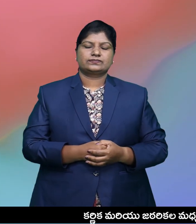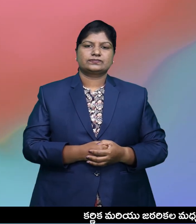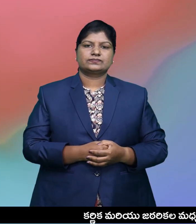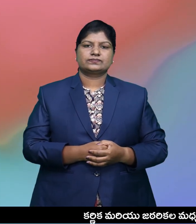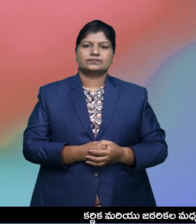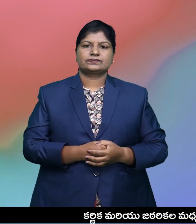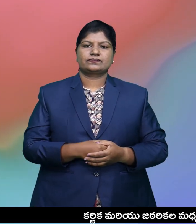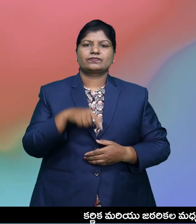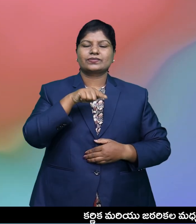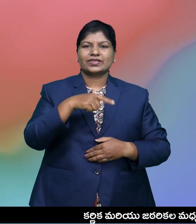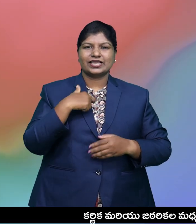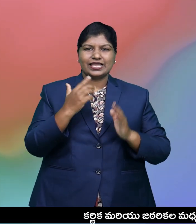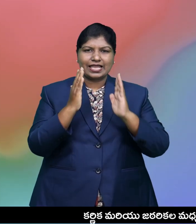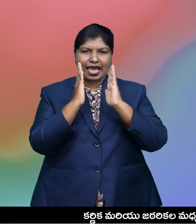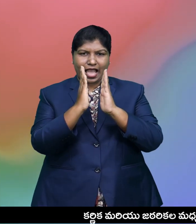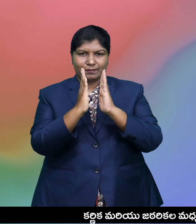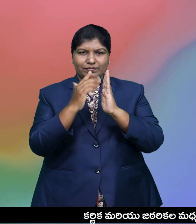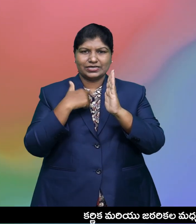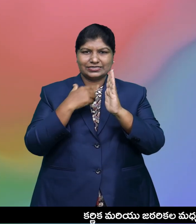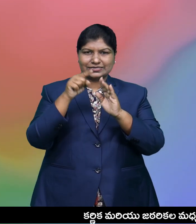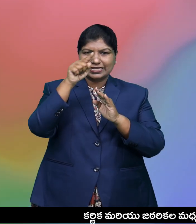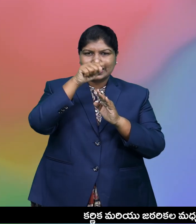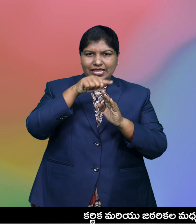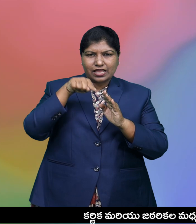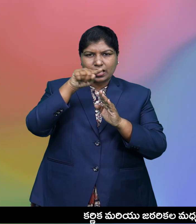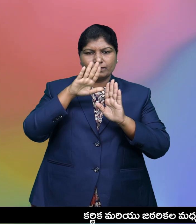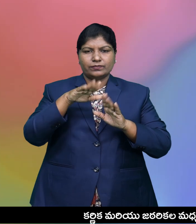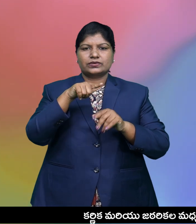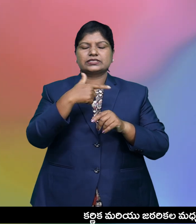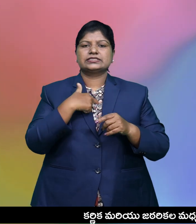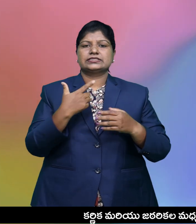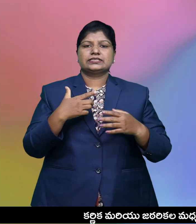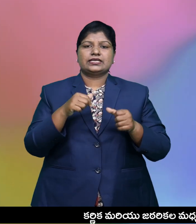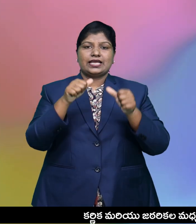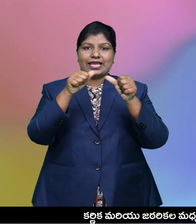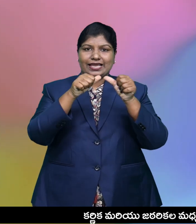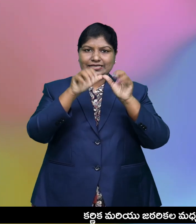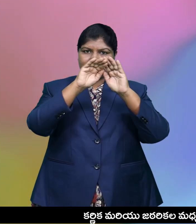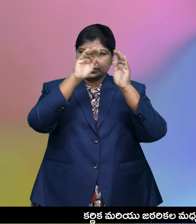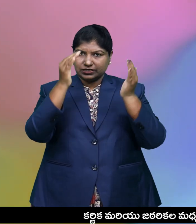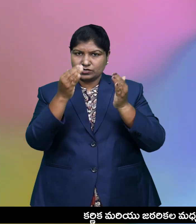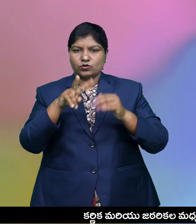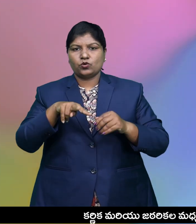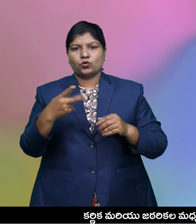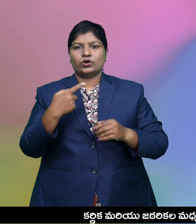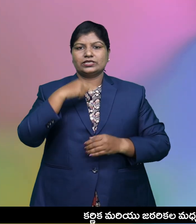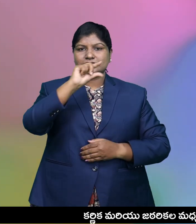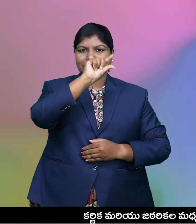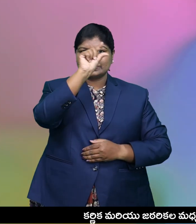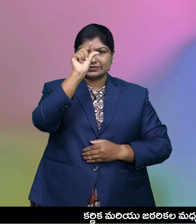కర్ణిక మరియు జఠరికల మధ్య ఎపర్చరు కవాటాల ద్వారా మూసివేయబడుతుంది.